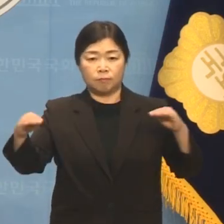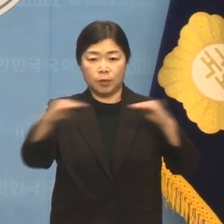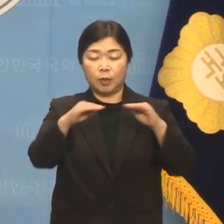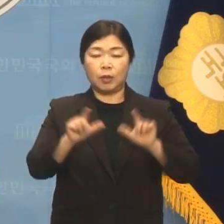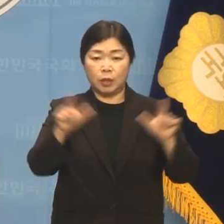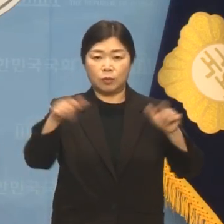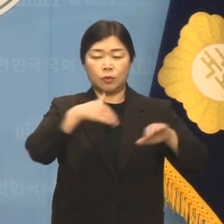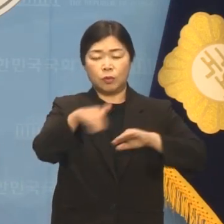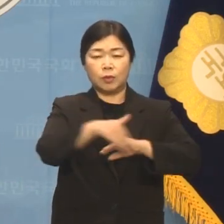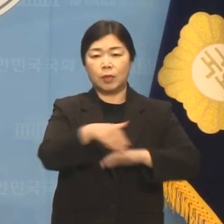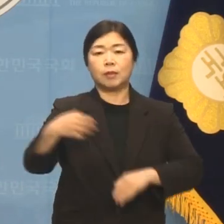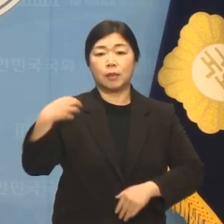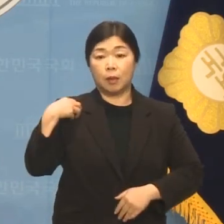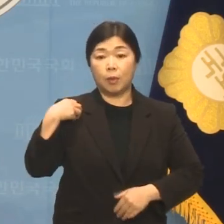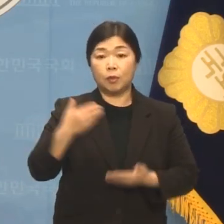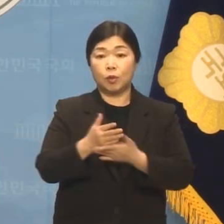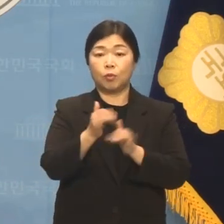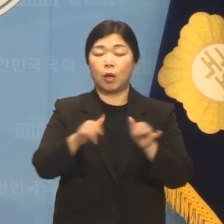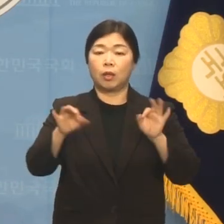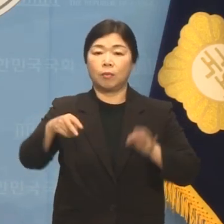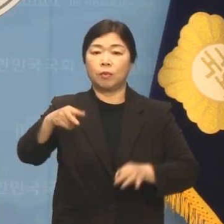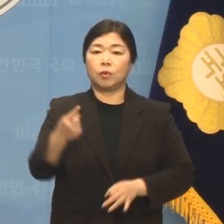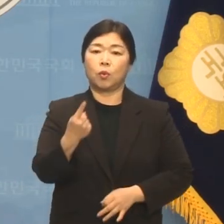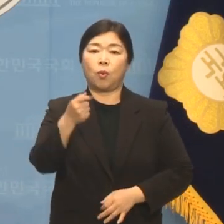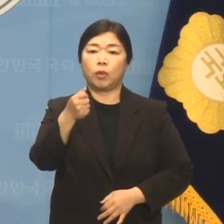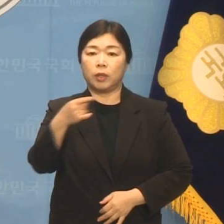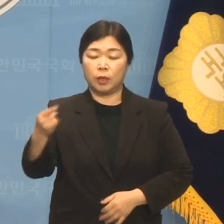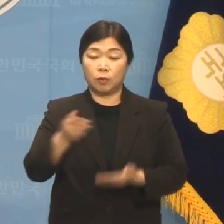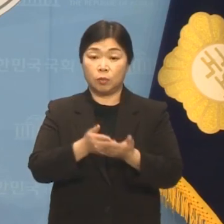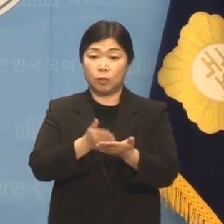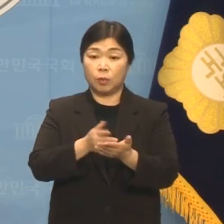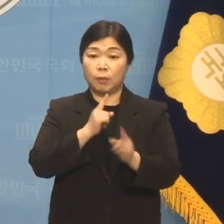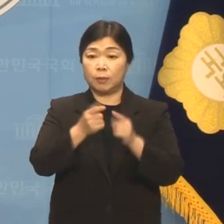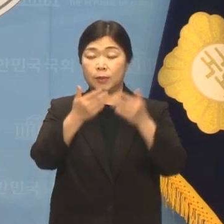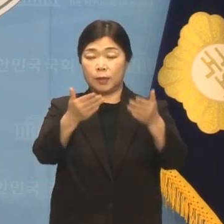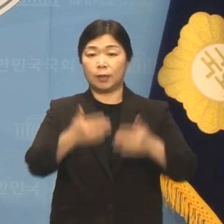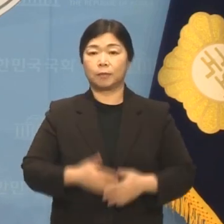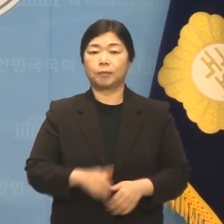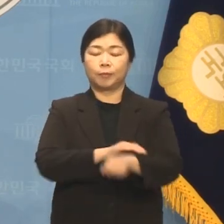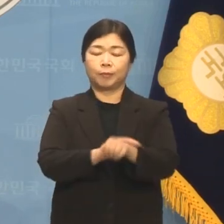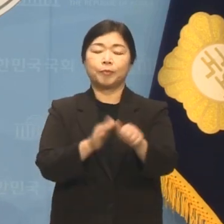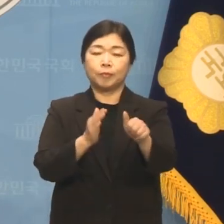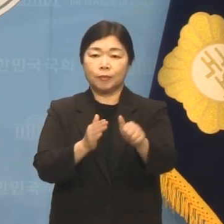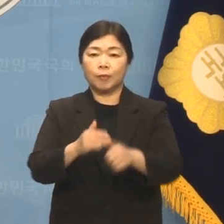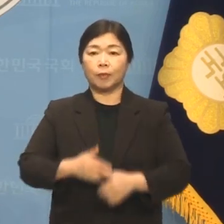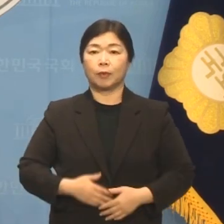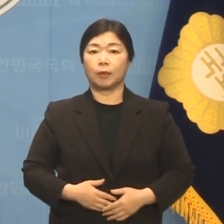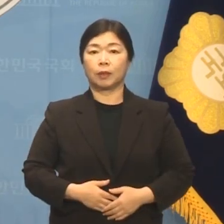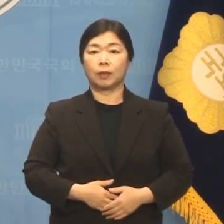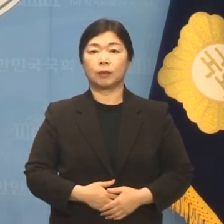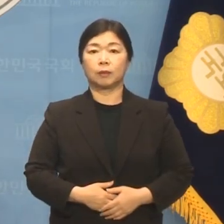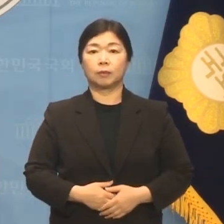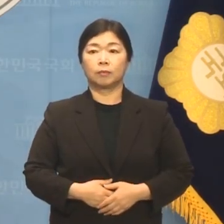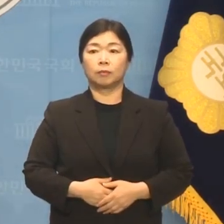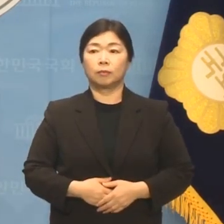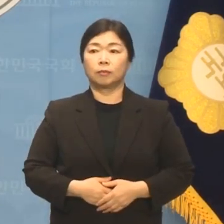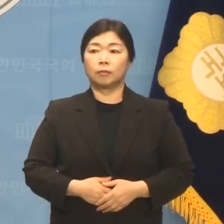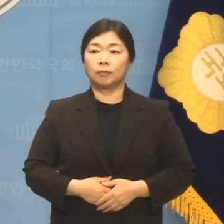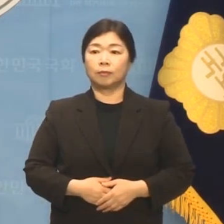책임지실 기후환경 전문가 김소희 후보자님의 논평 브리핑 있겠습니다. 잘 부탁드리겠습니다.